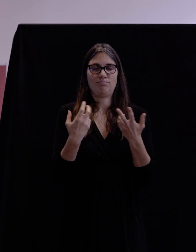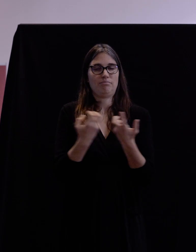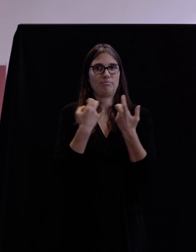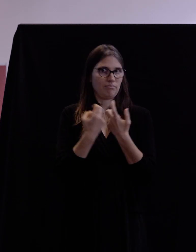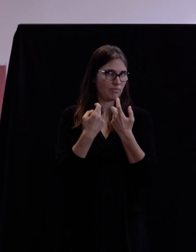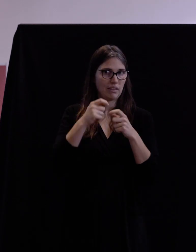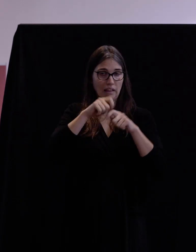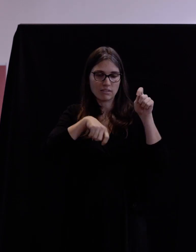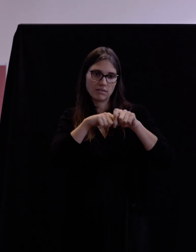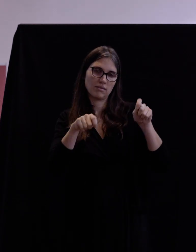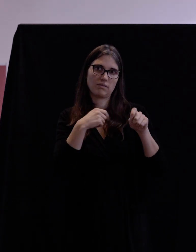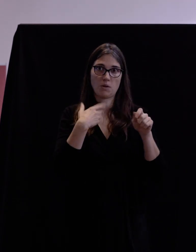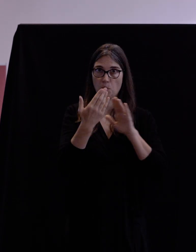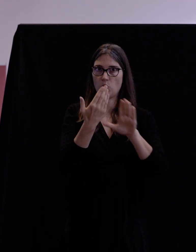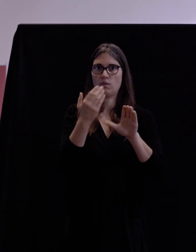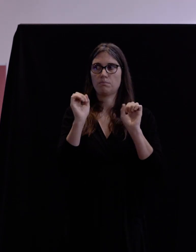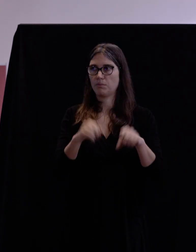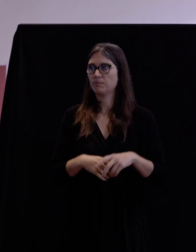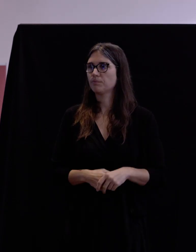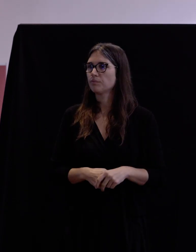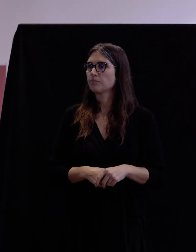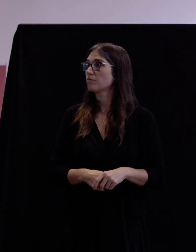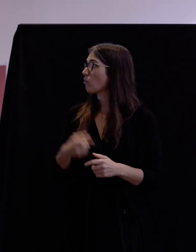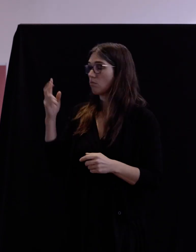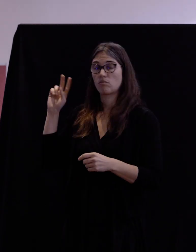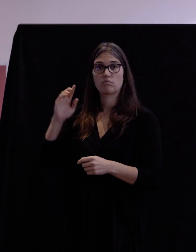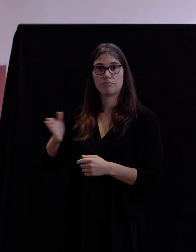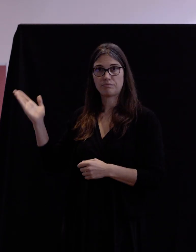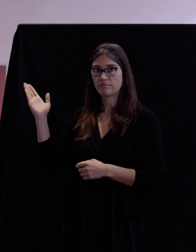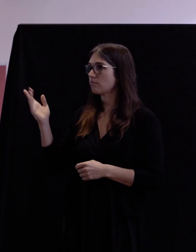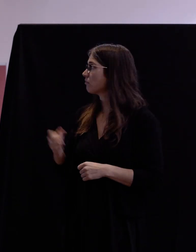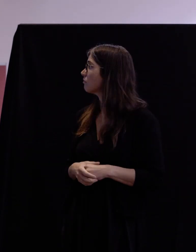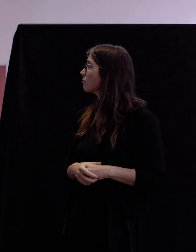principe de ce test. Voilà.